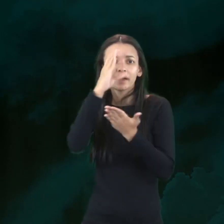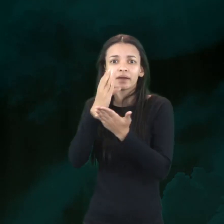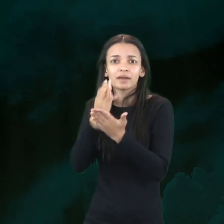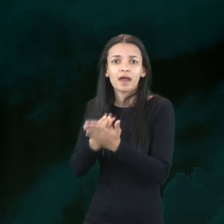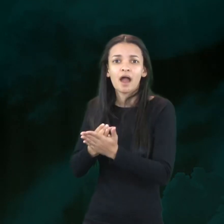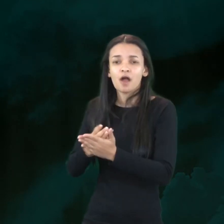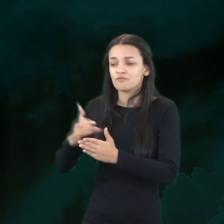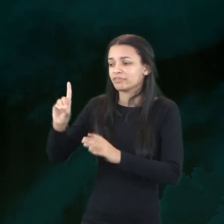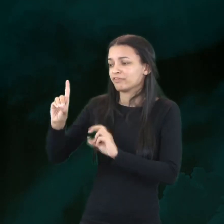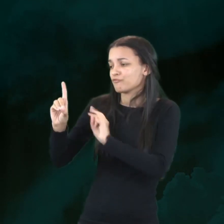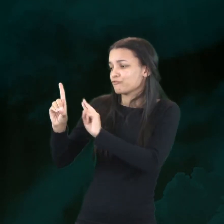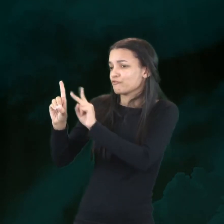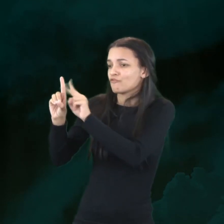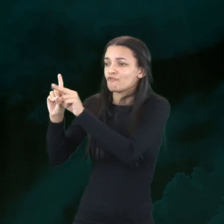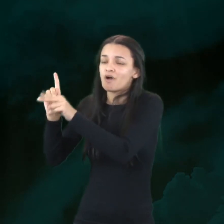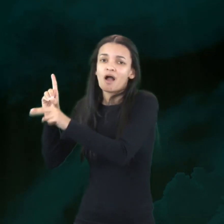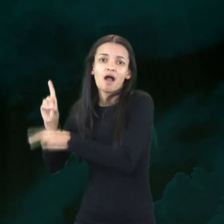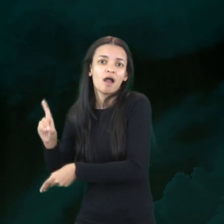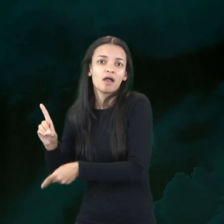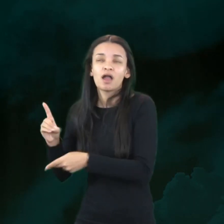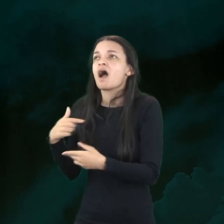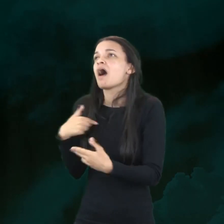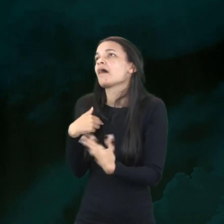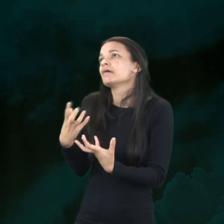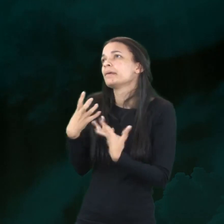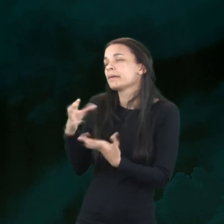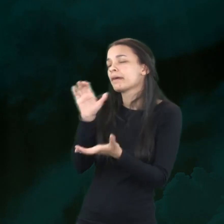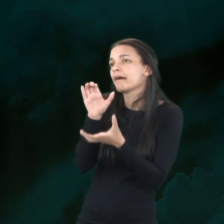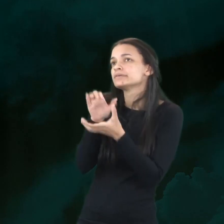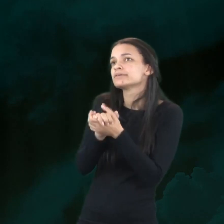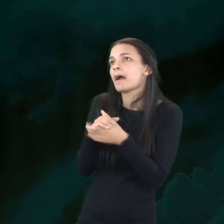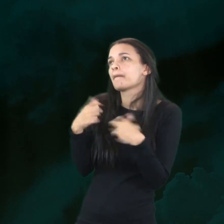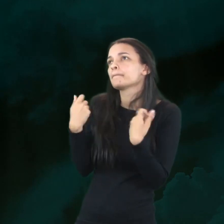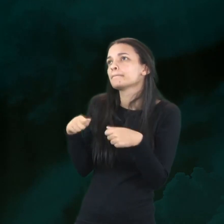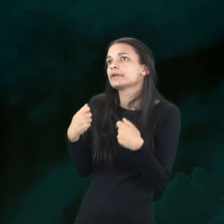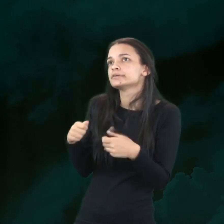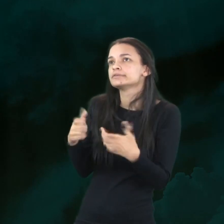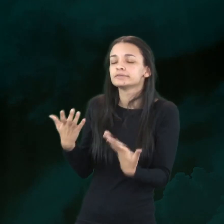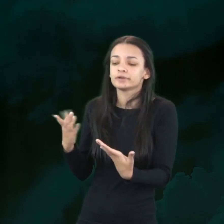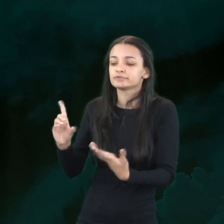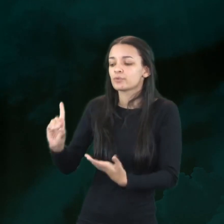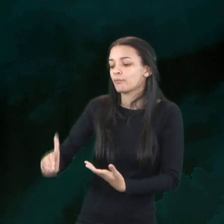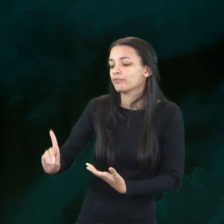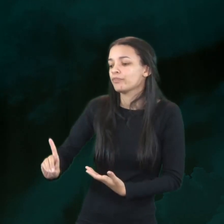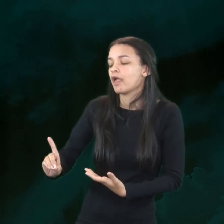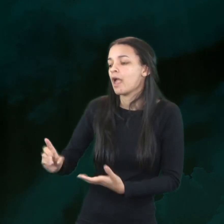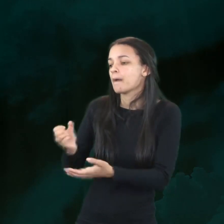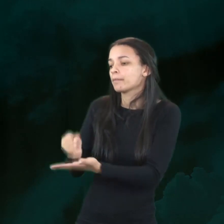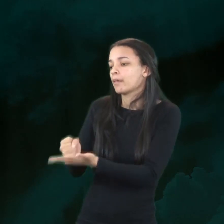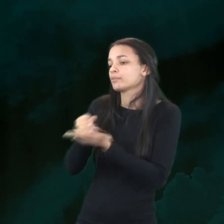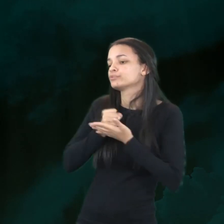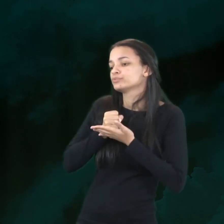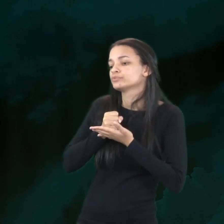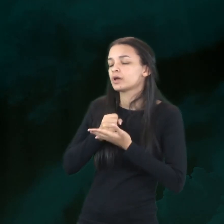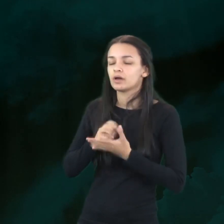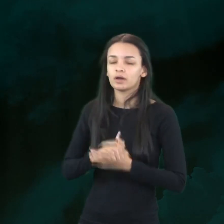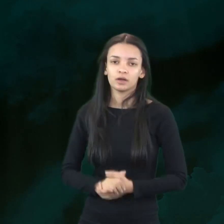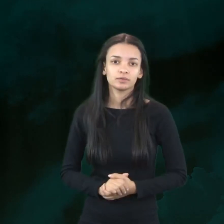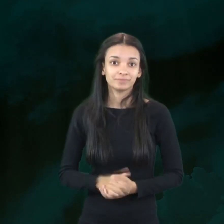casar, então eu vou para uma deusa de casamenteira. Aqui no Brasil, infelizmente, também, muitas pessoas são assim, né? Eu preciso casar, eu